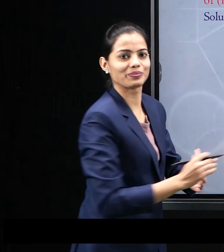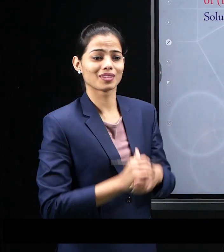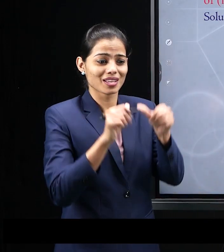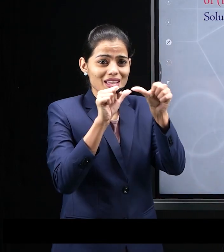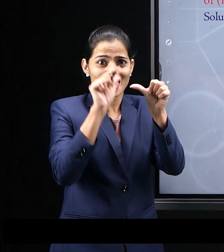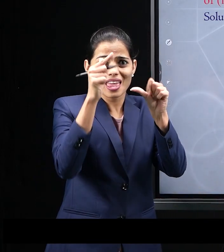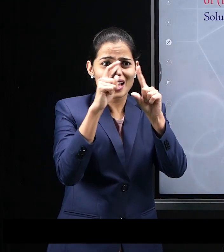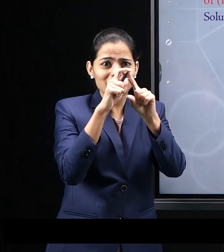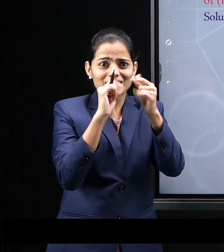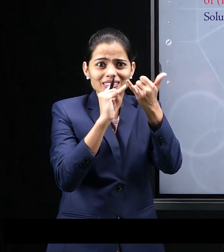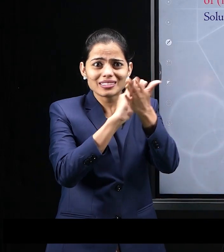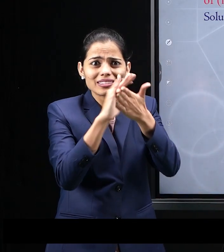A is equals to B, C, D, G.